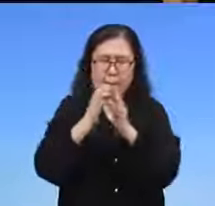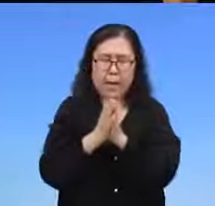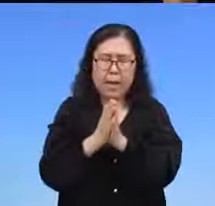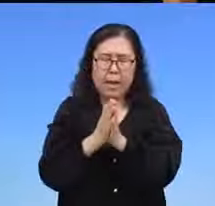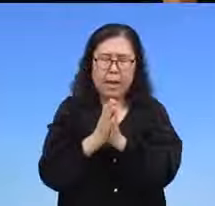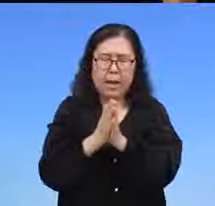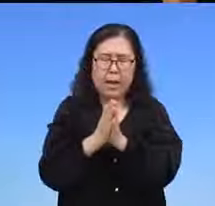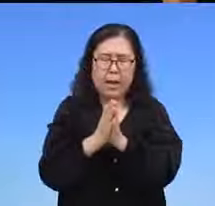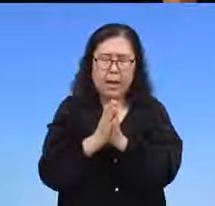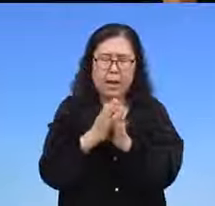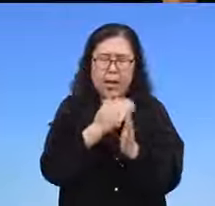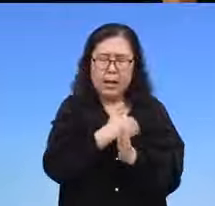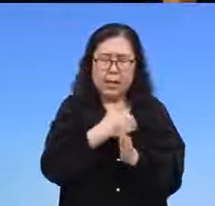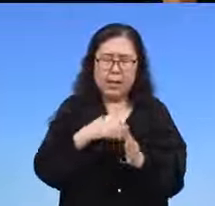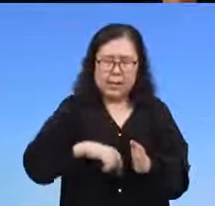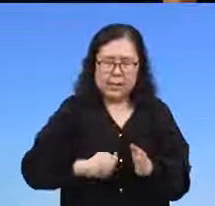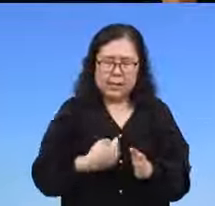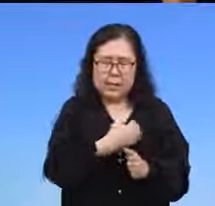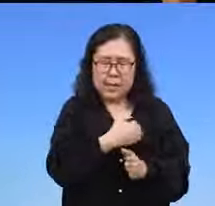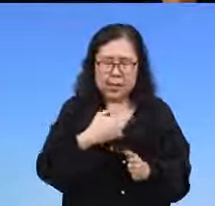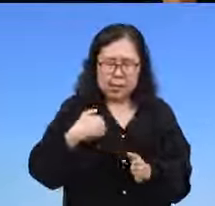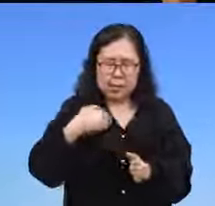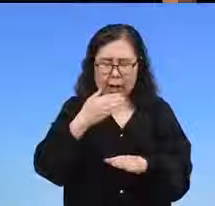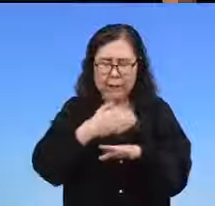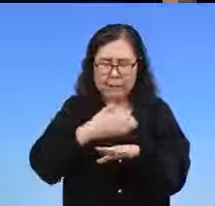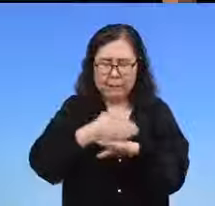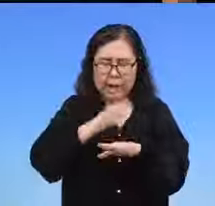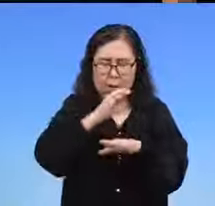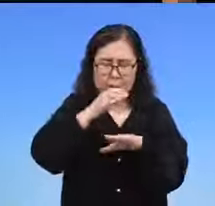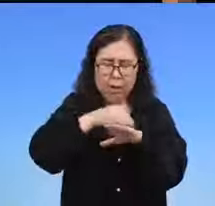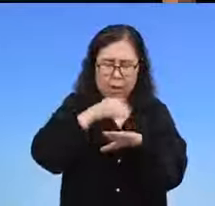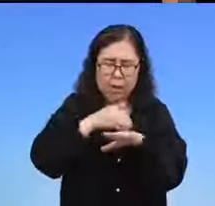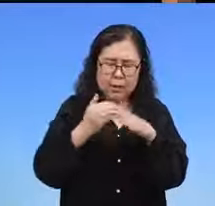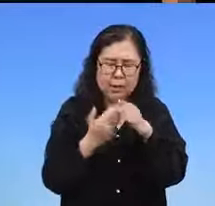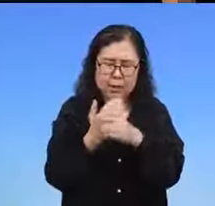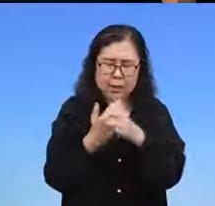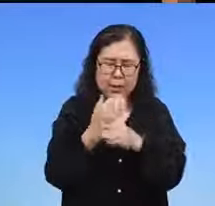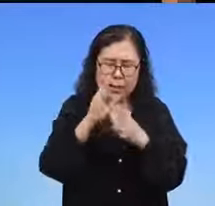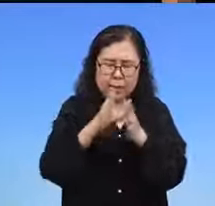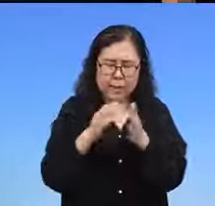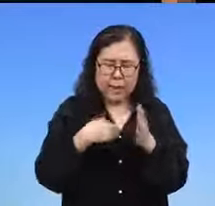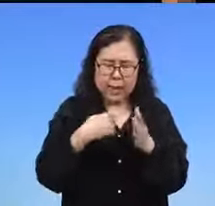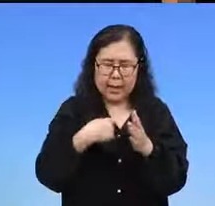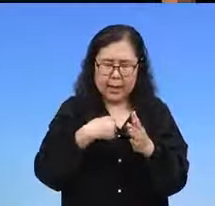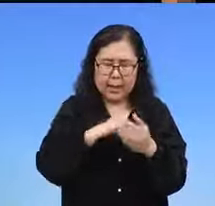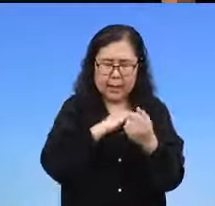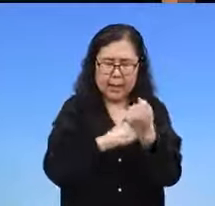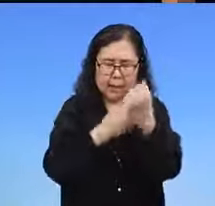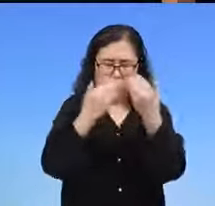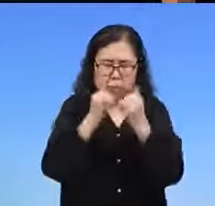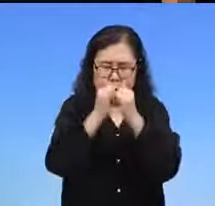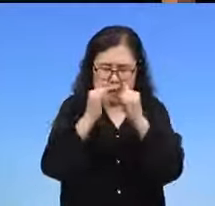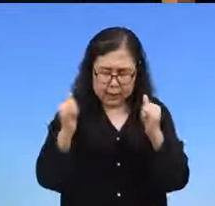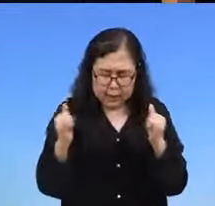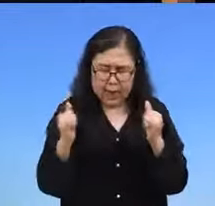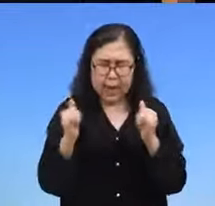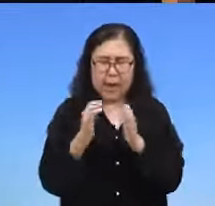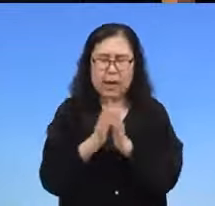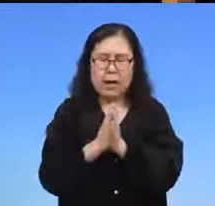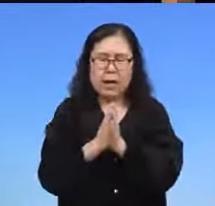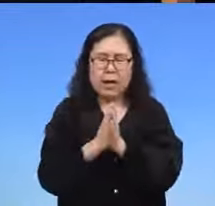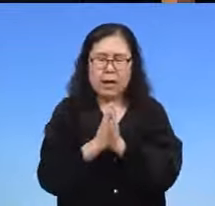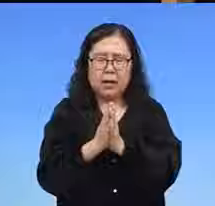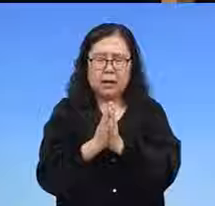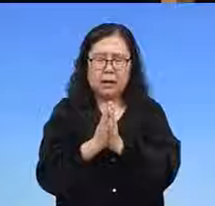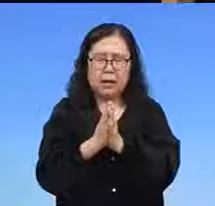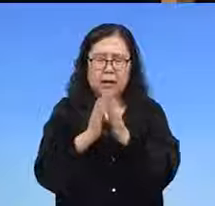앞에 자주하게 훈련이 일어나고 감사 훈련이 일어나고 할 때에 내게 능력 주시는 자, 그분이 바라보고